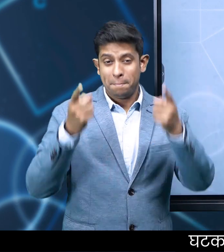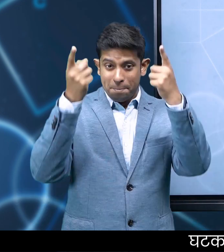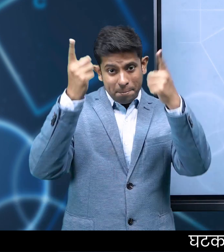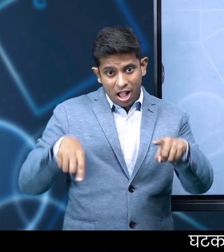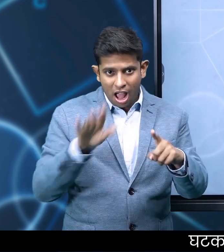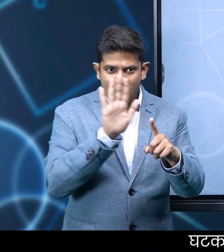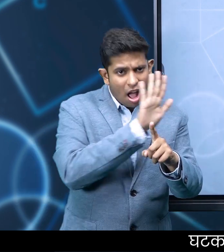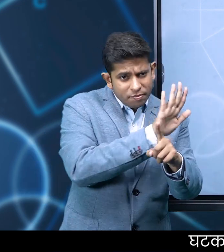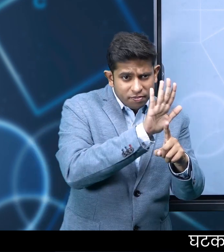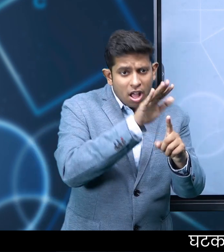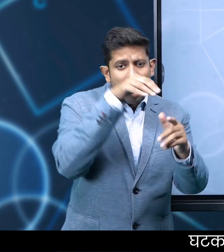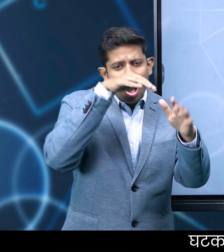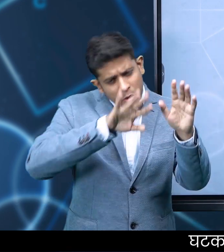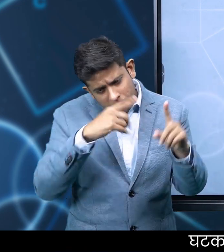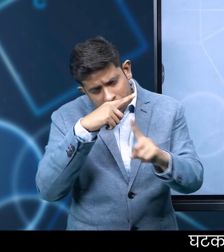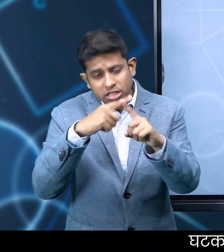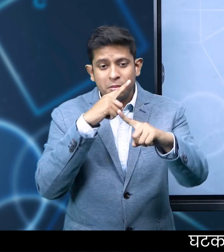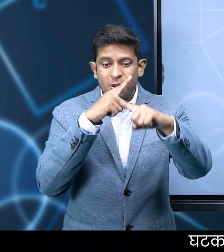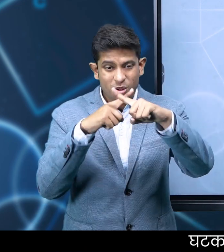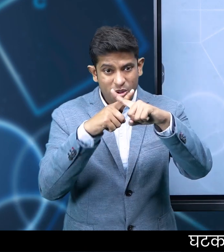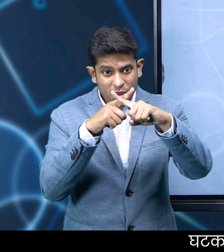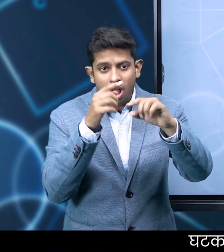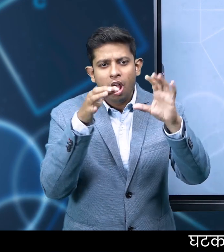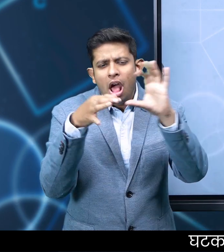घटक आणि गुणाकारांचे गुणधर्म.